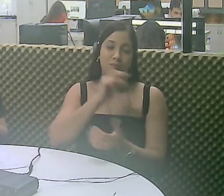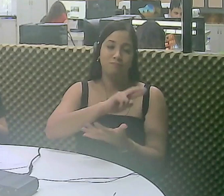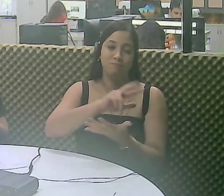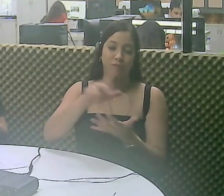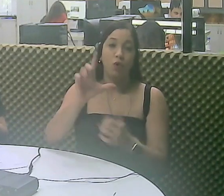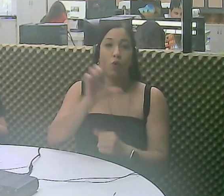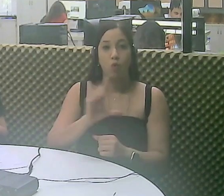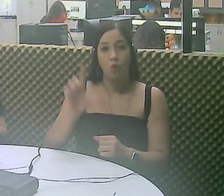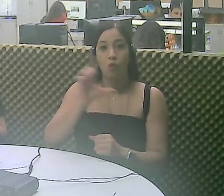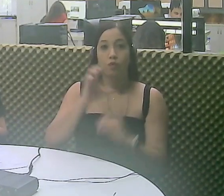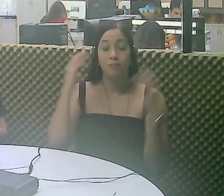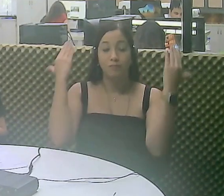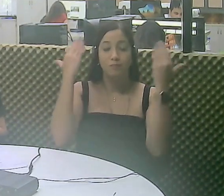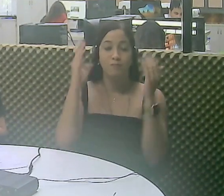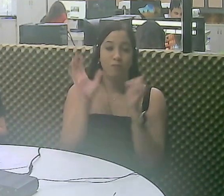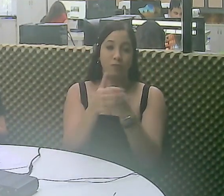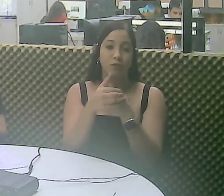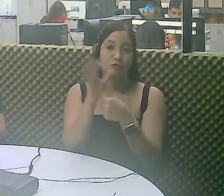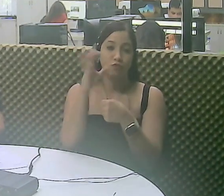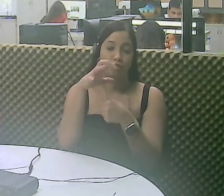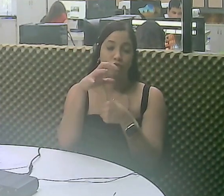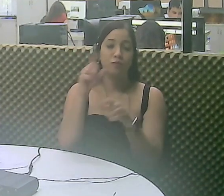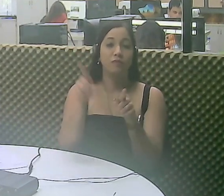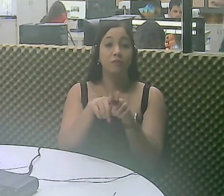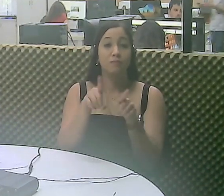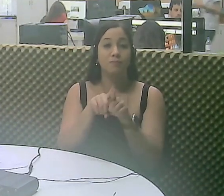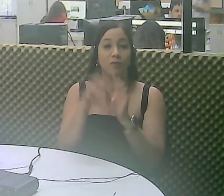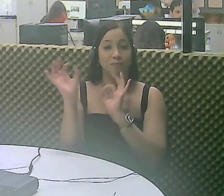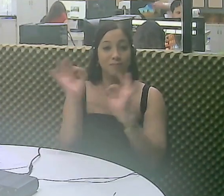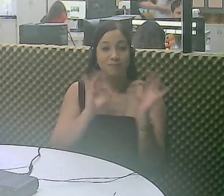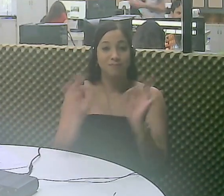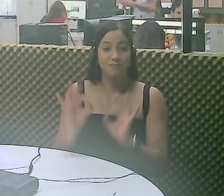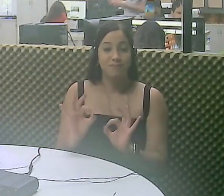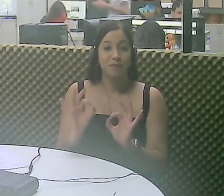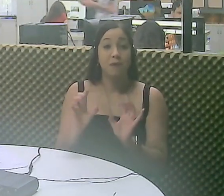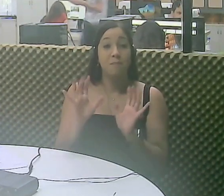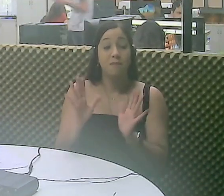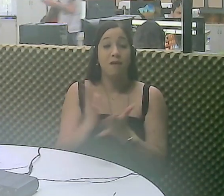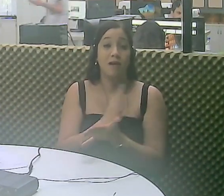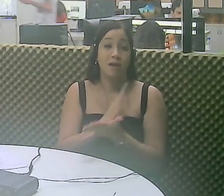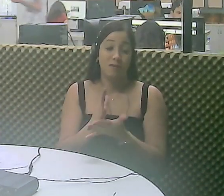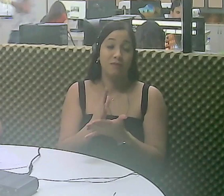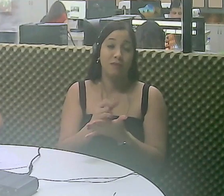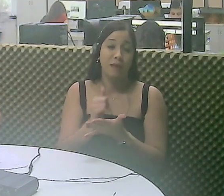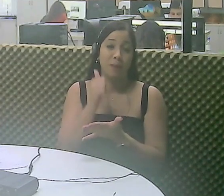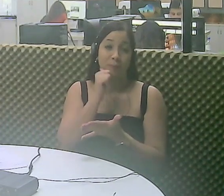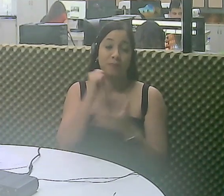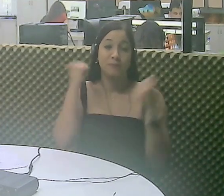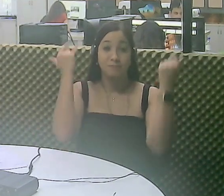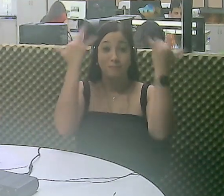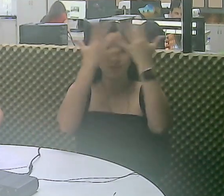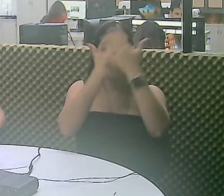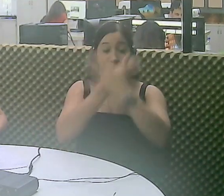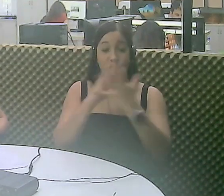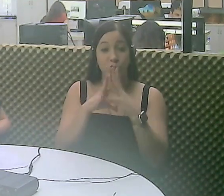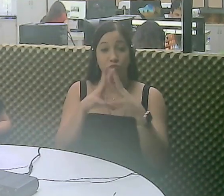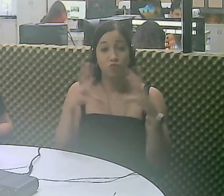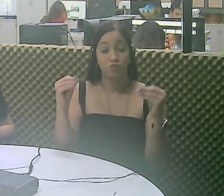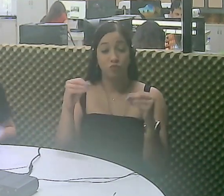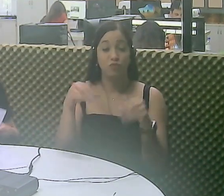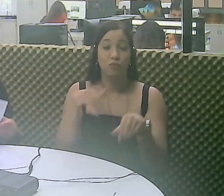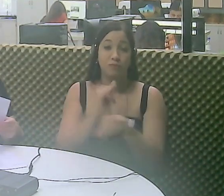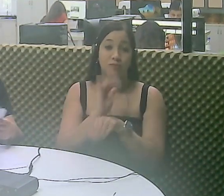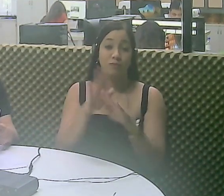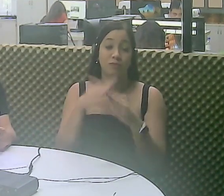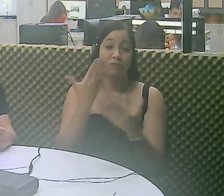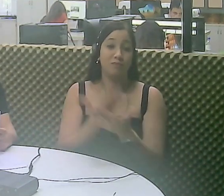Valentina. Ela, óbvio, protege da chuva e também serve para compor aquele look. Mas também é uma capa da invisibilidade, porque às vezes